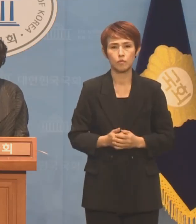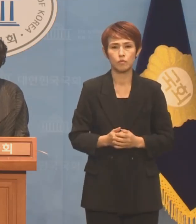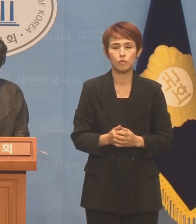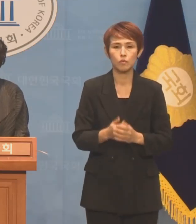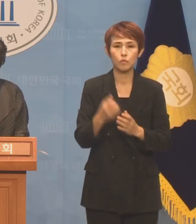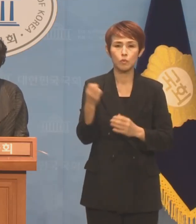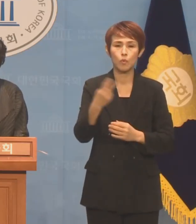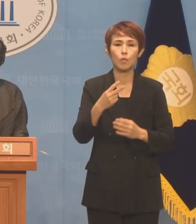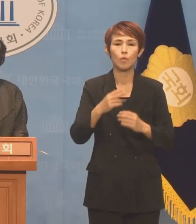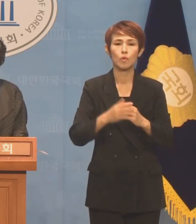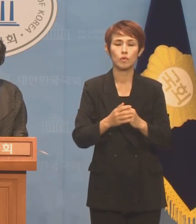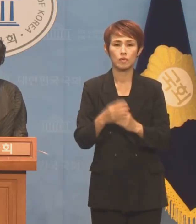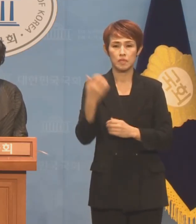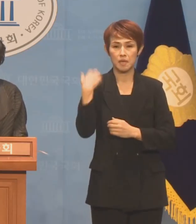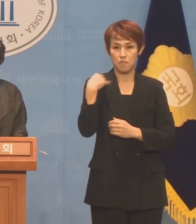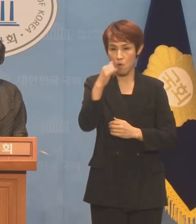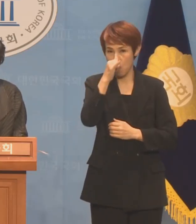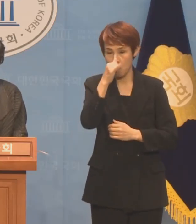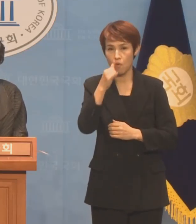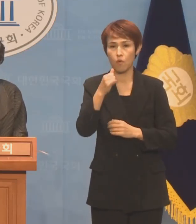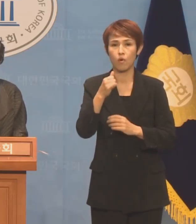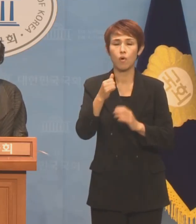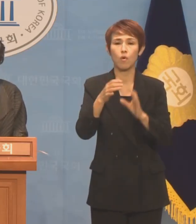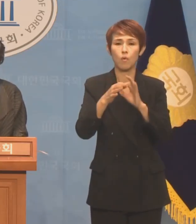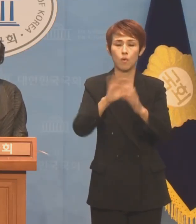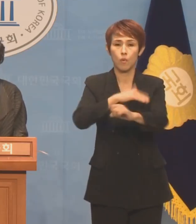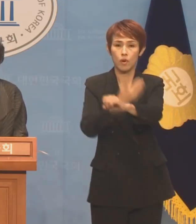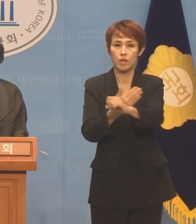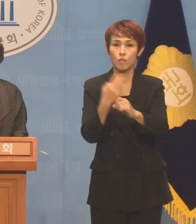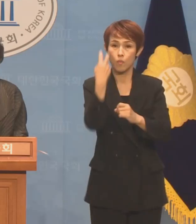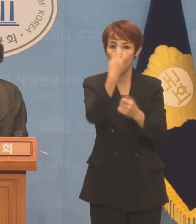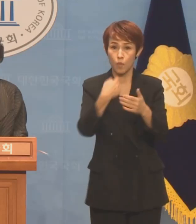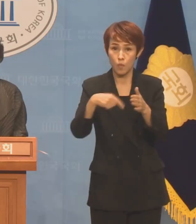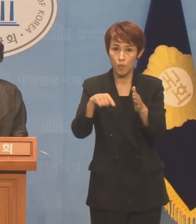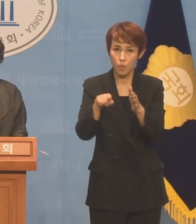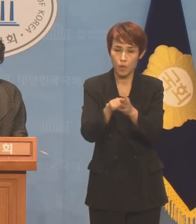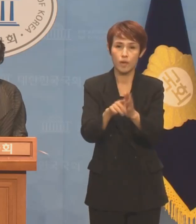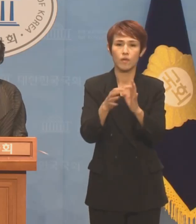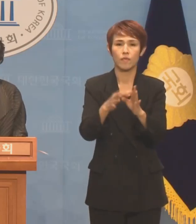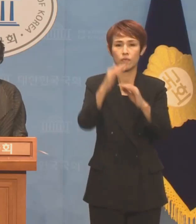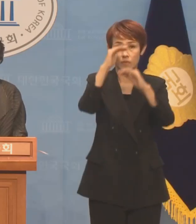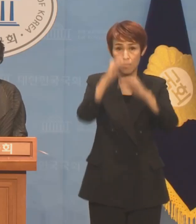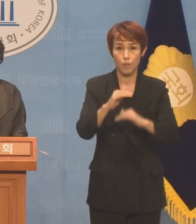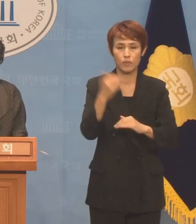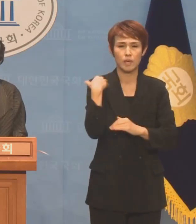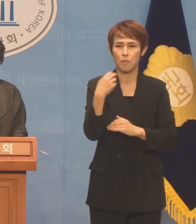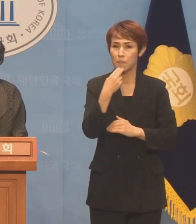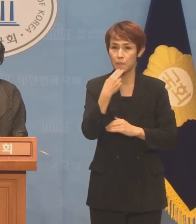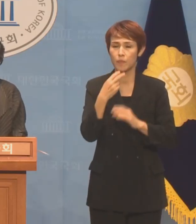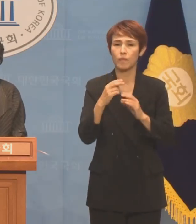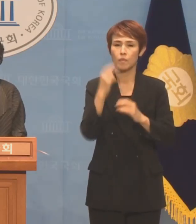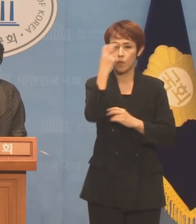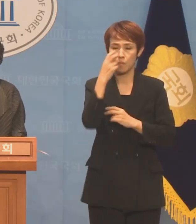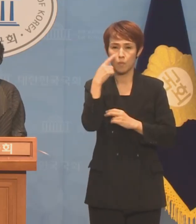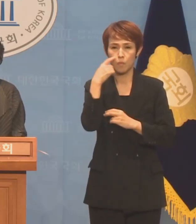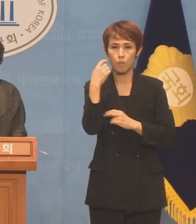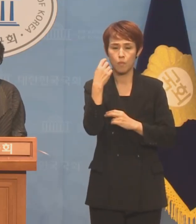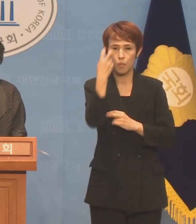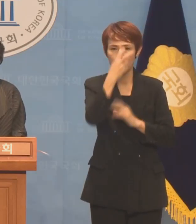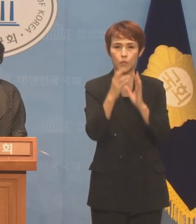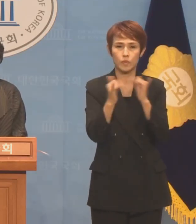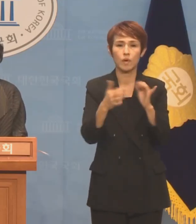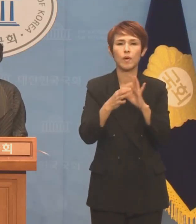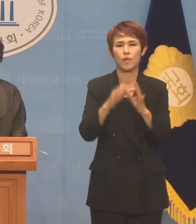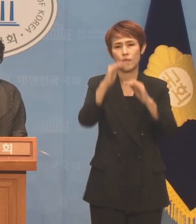권리 보호를 위한 법 개정 호소에 관한 청원이 법사위원회로 각각 회부되었습니다. 또 광역단위